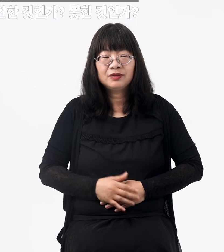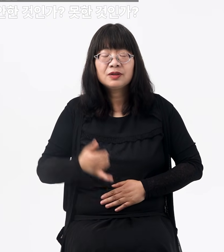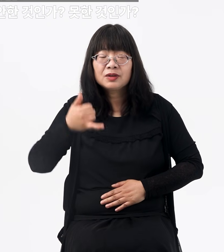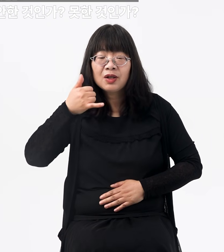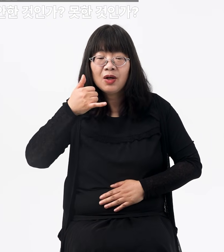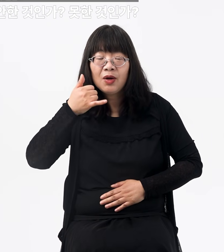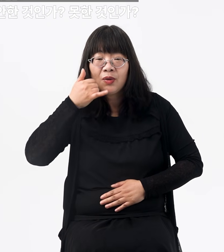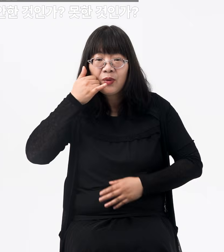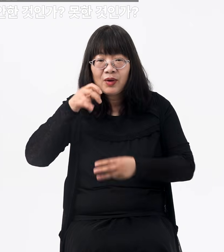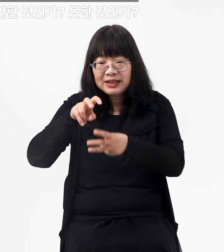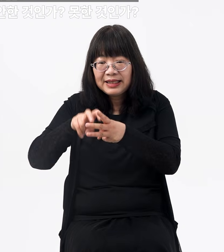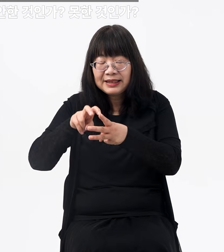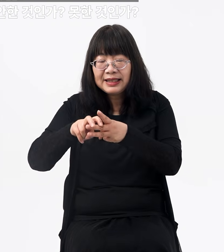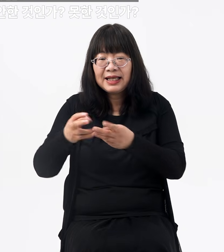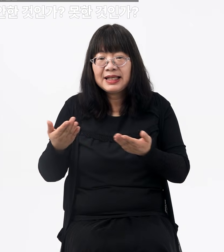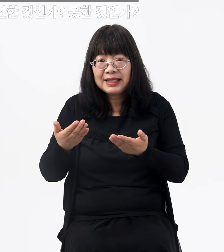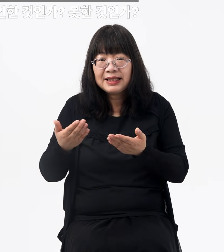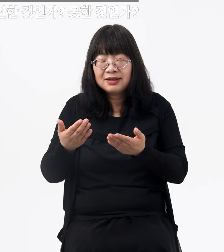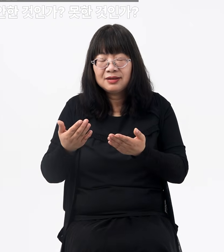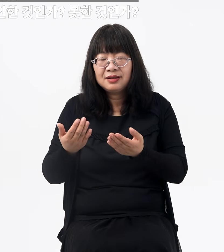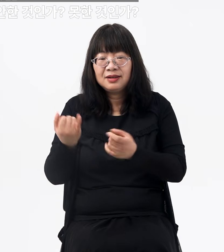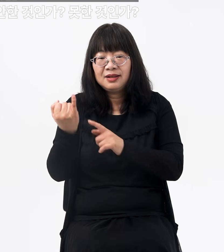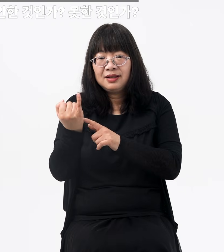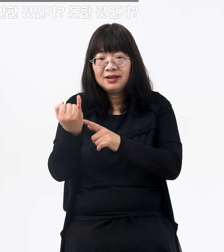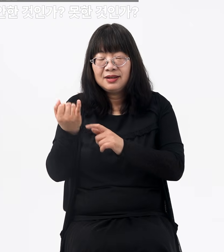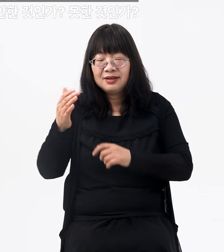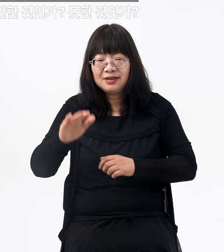콜센터 근무하던 자매님인데